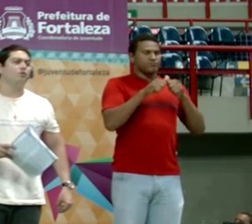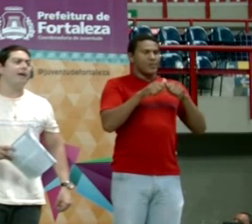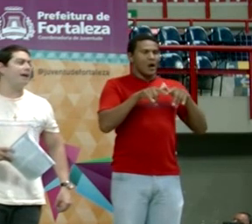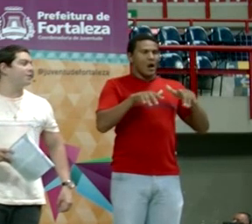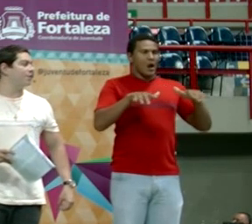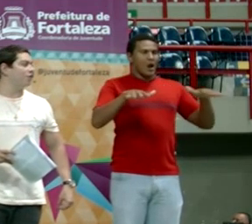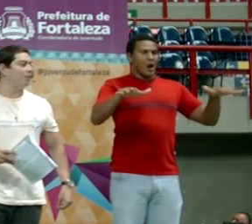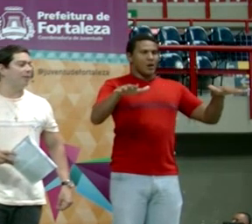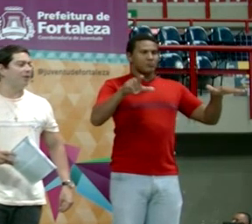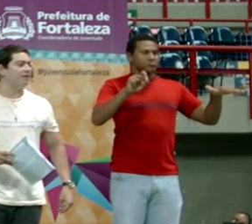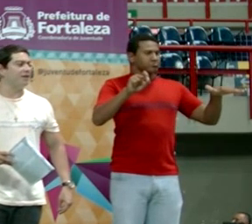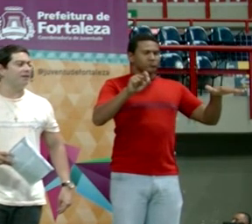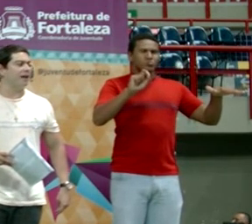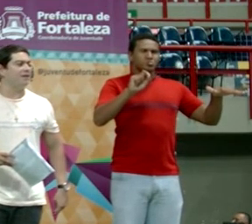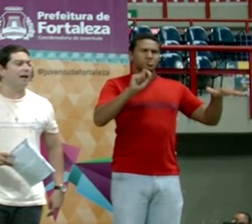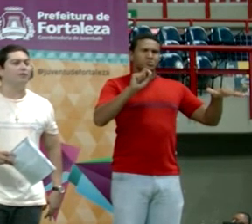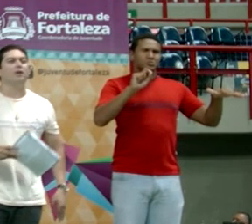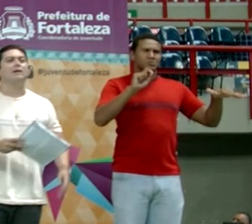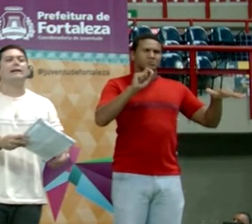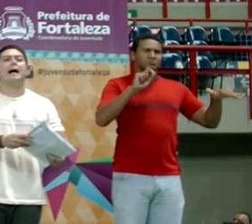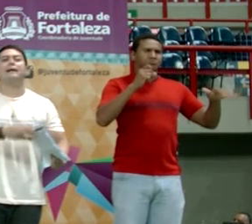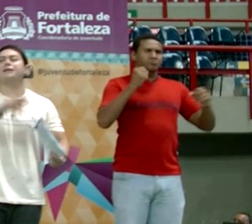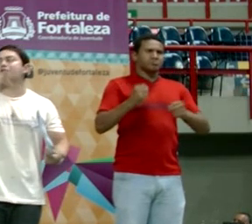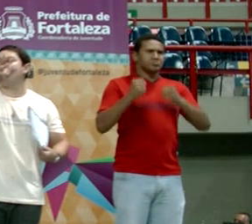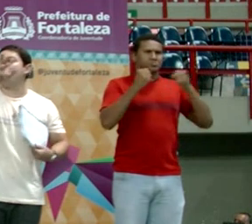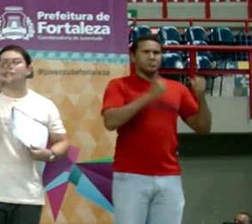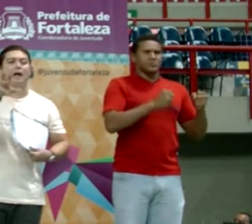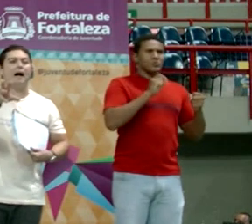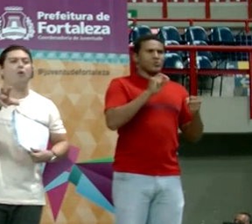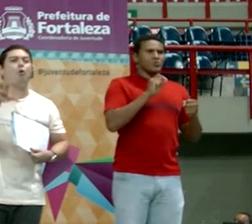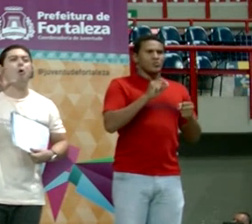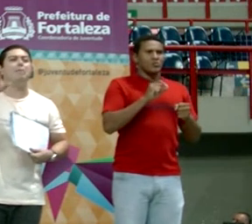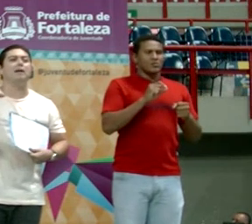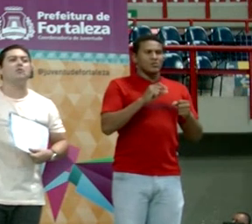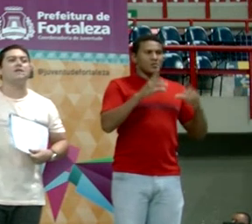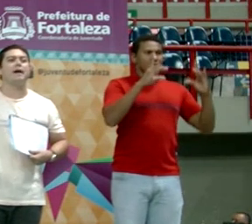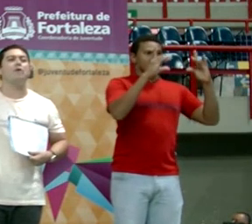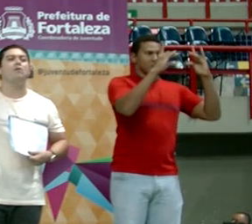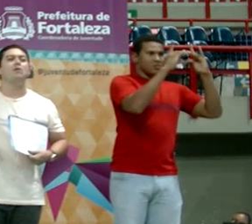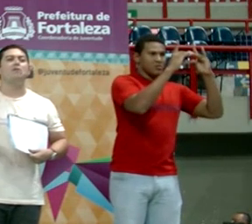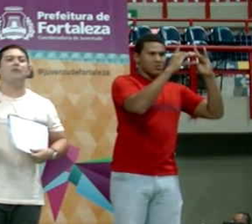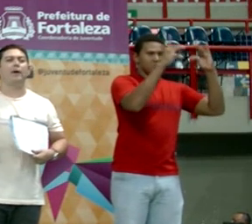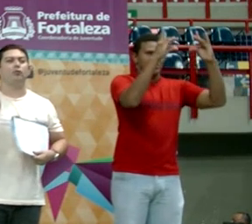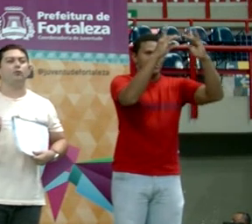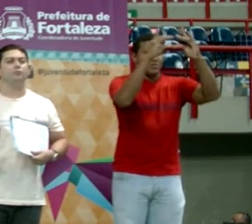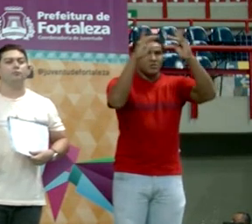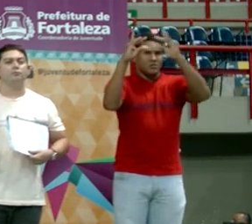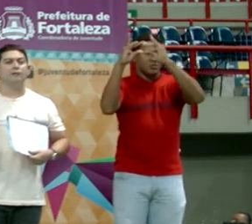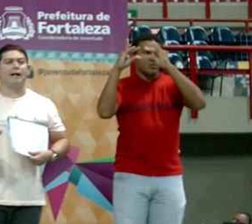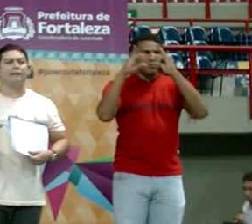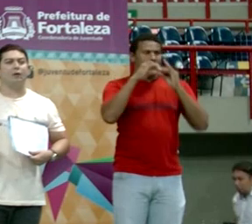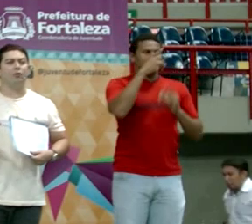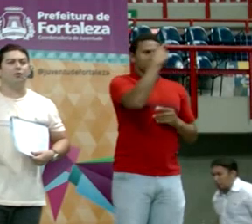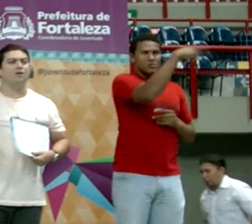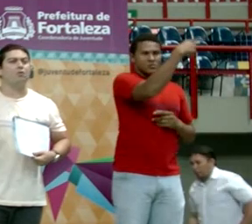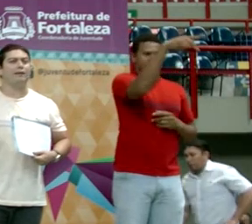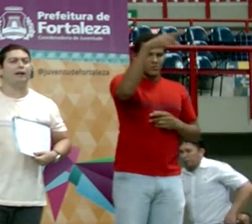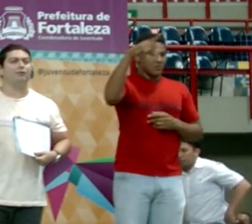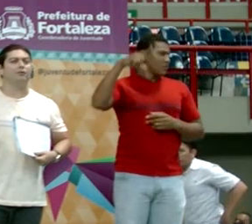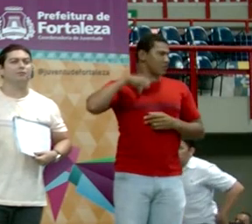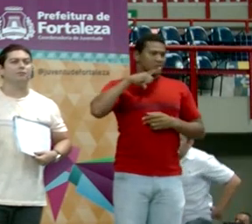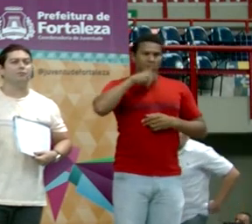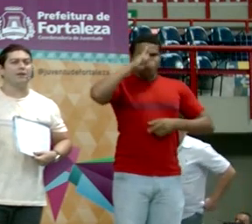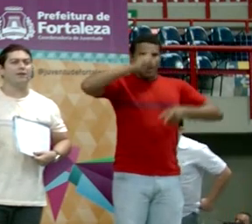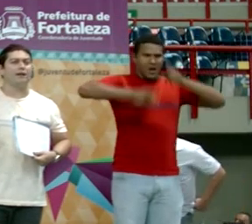descentralizado. O que é isso, professor? Poder político descentralizado. Cada feudal comanda o seu feudo. Cada um no